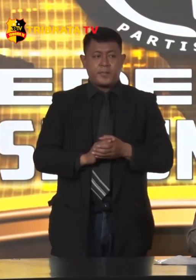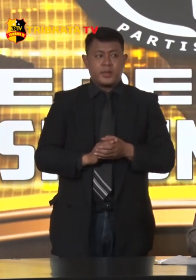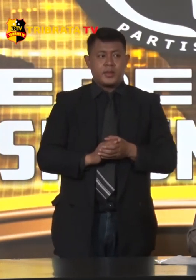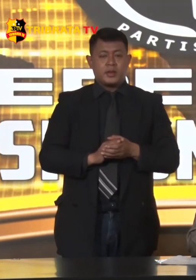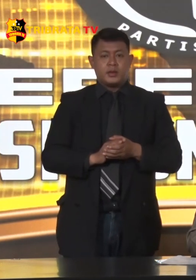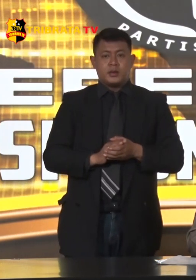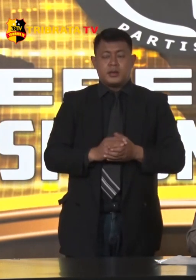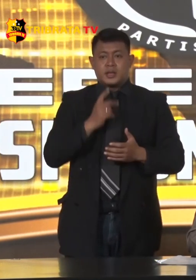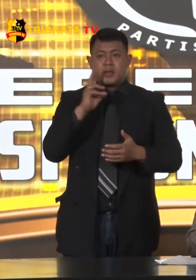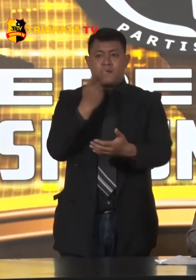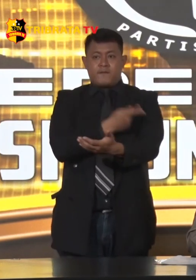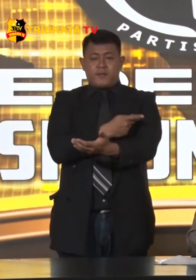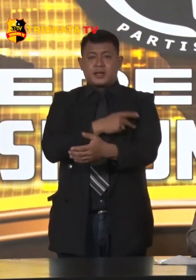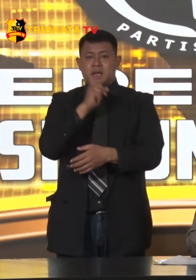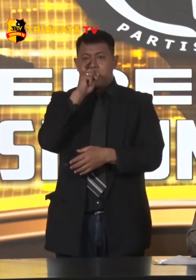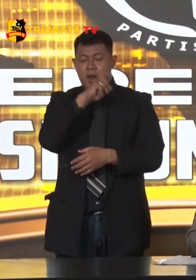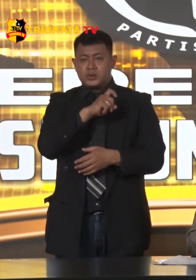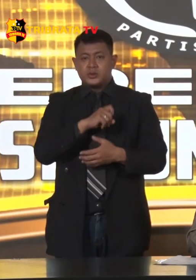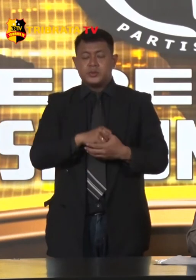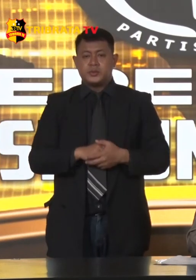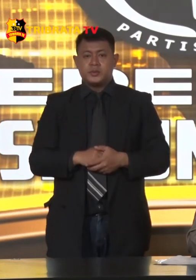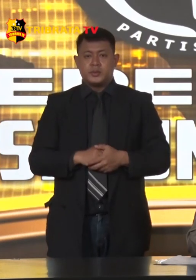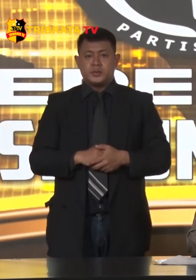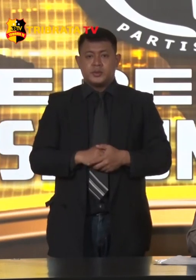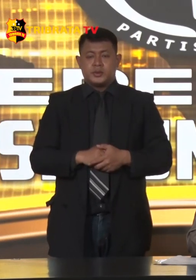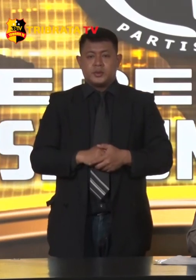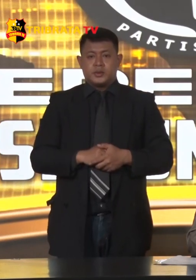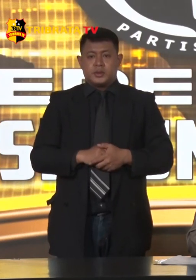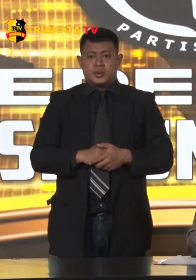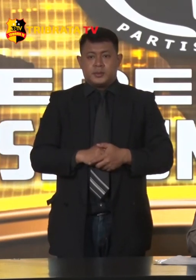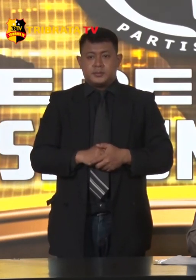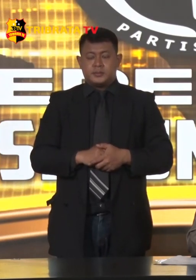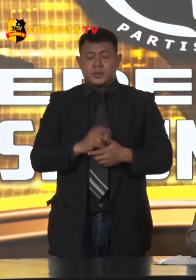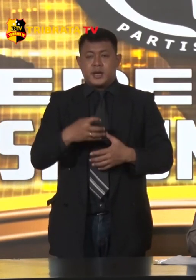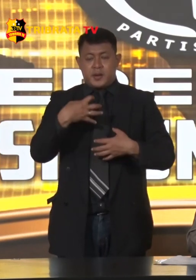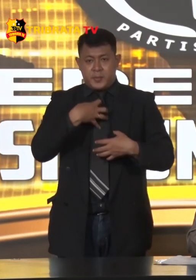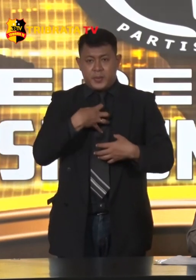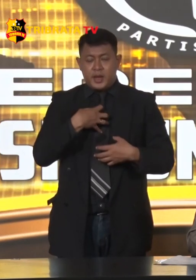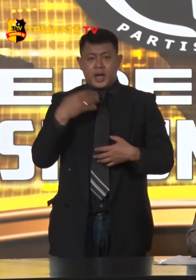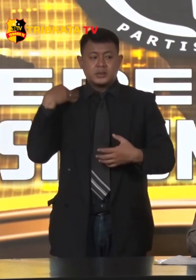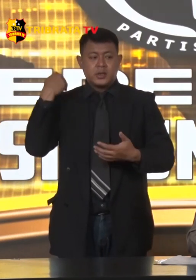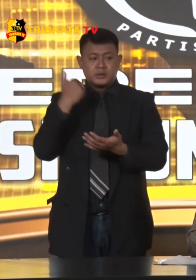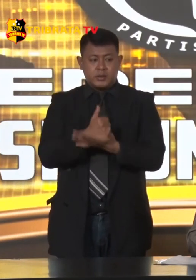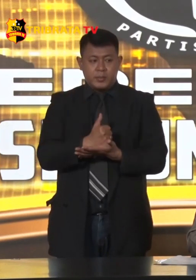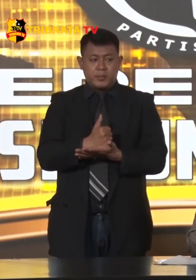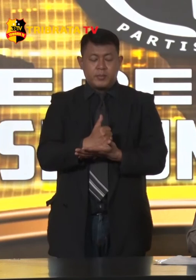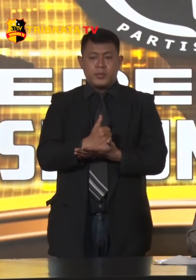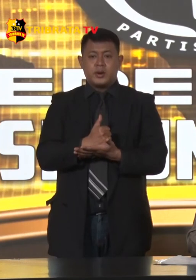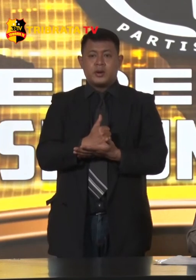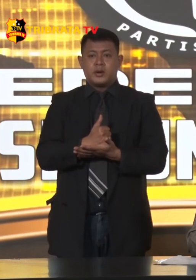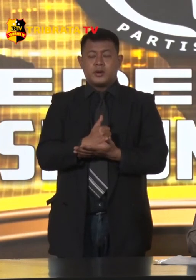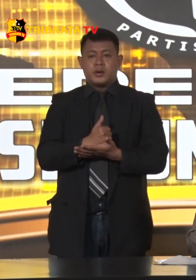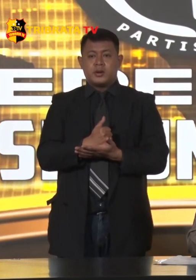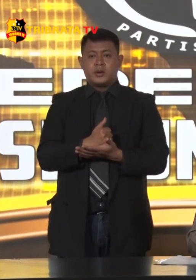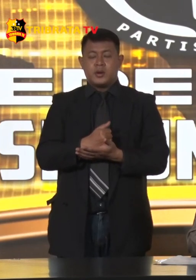Yang jelas kalau bicara vaksin palsu, ya ini ada pihak yang akan bertanggung jawab di situ. Tentunya Polri